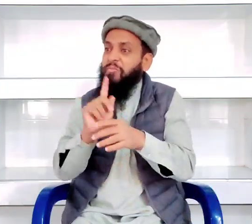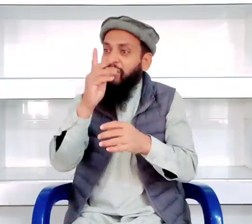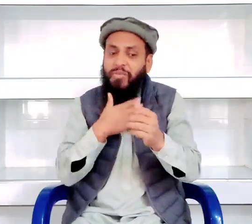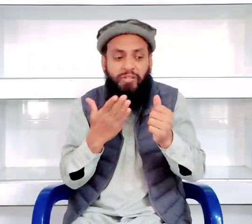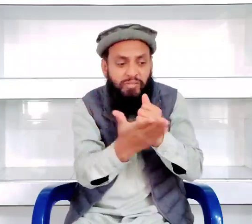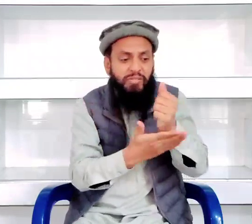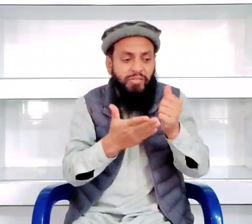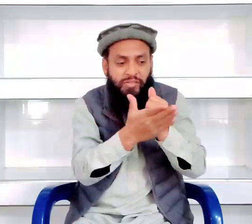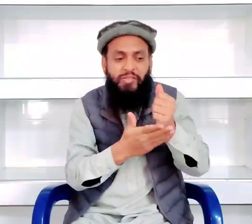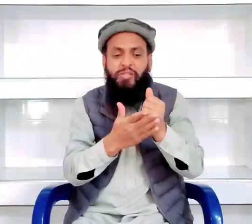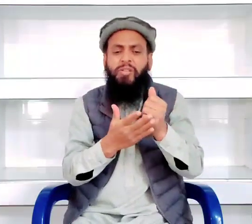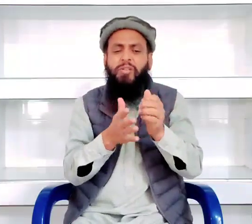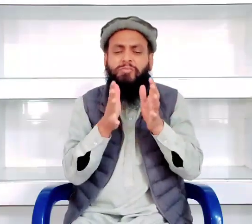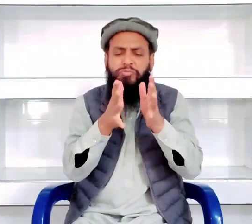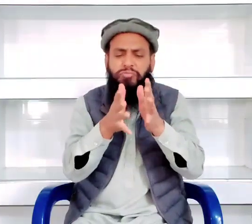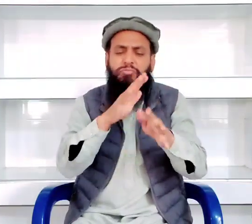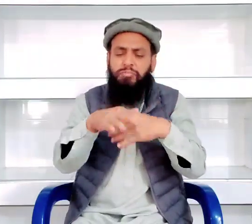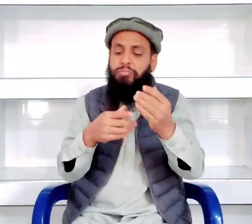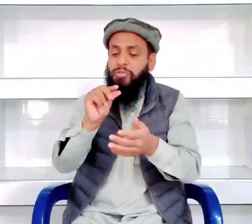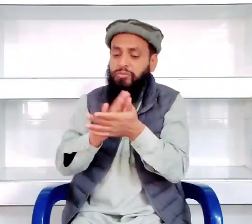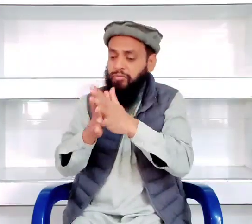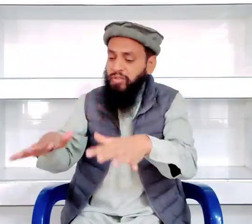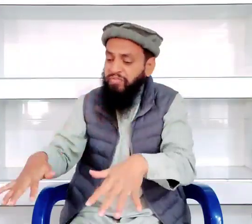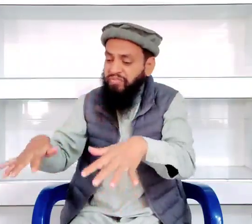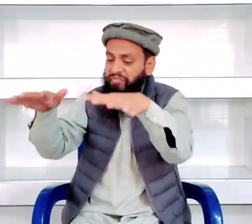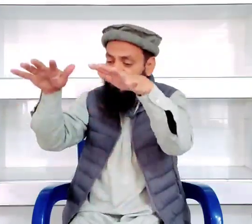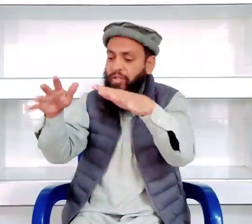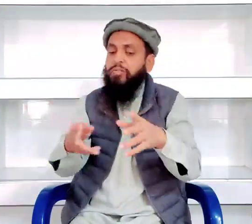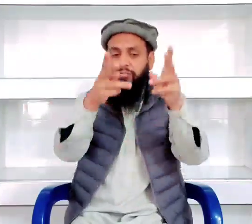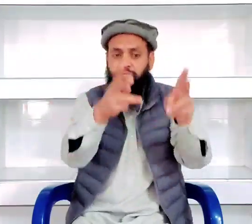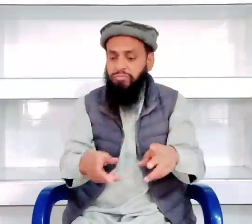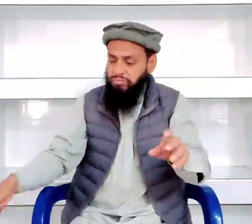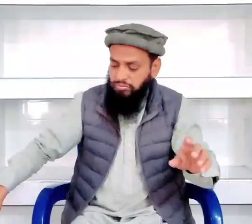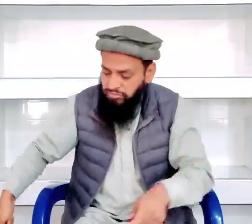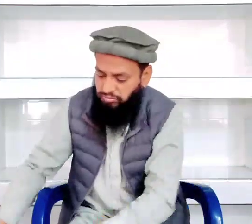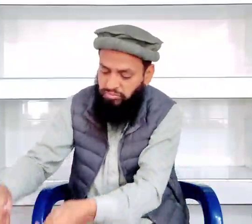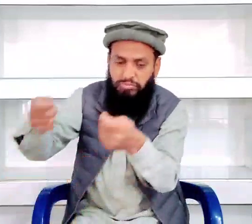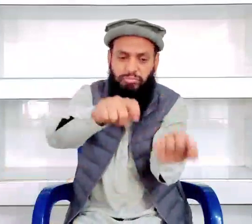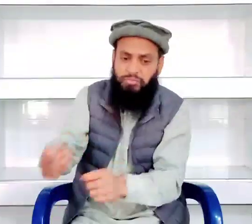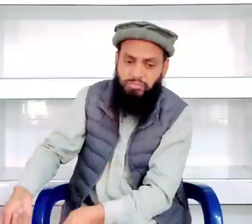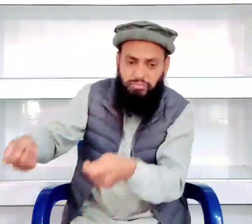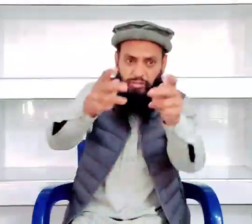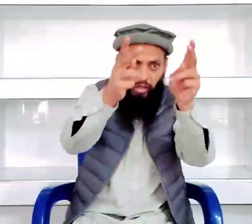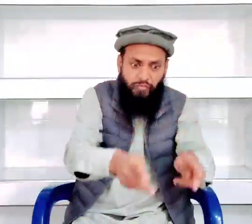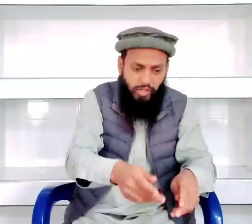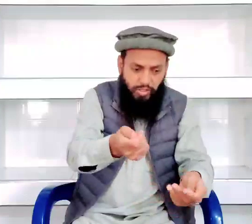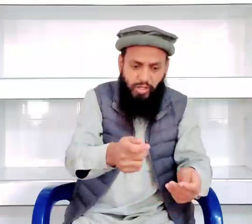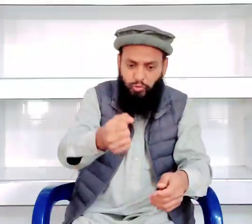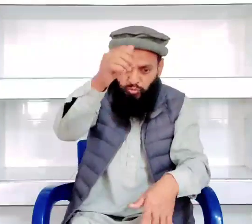تیری ایک منو تو پکا کھانا دینا یعنی صحیح گندم جڑی ہو مینوں ای نہیں دے دے تو میرے محبوب پیغمبر جناب